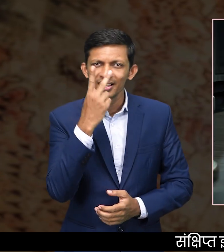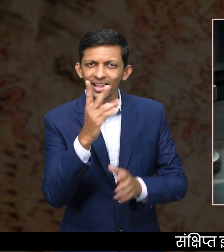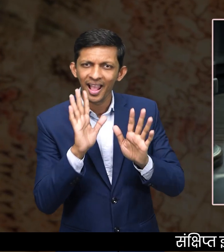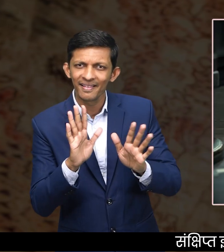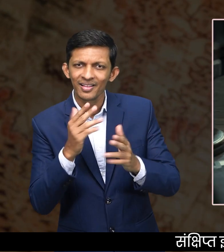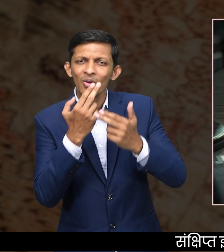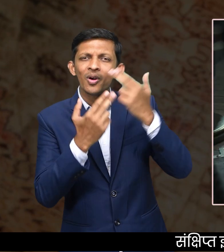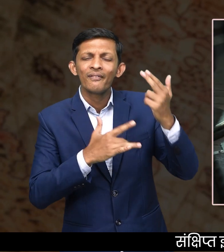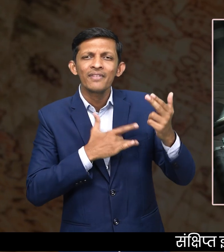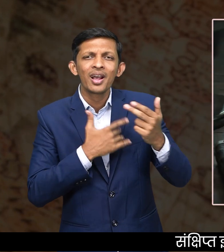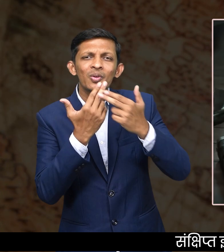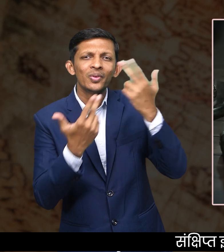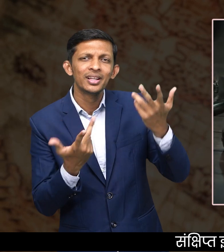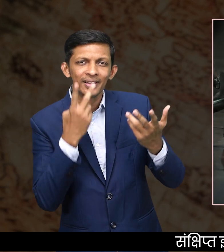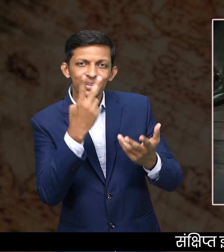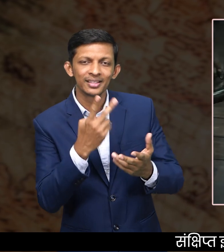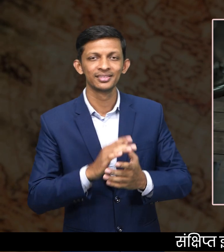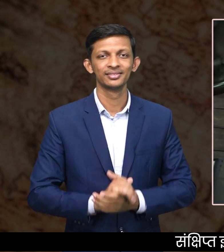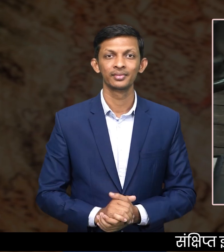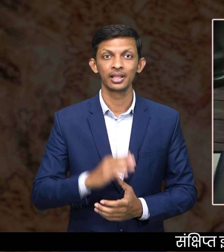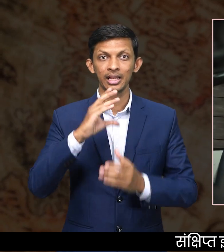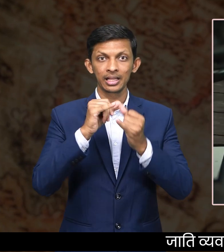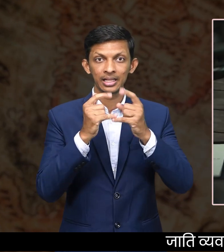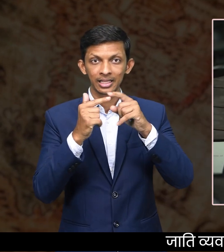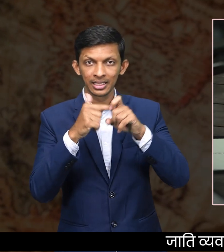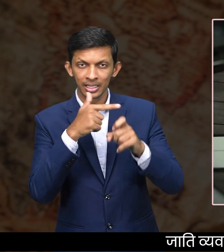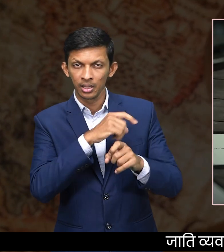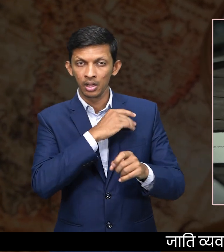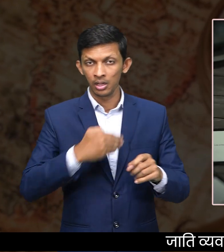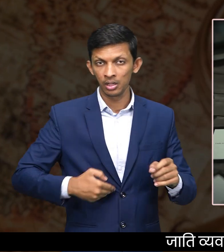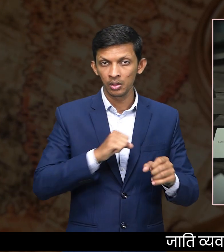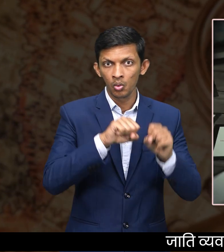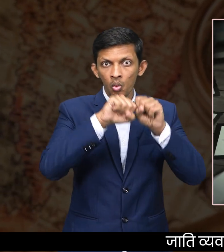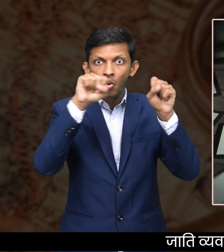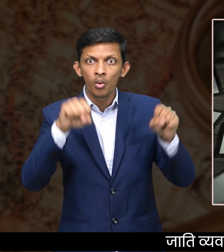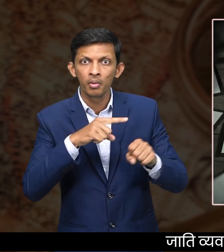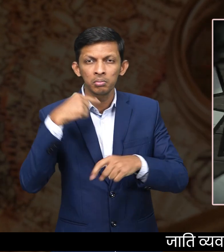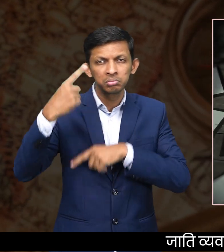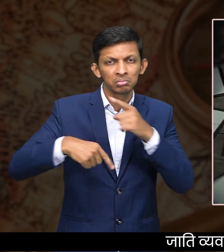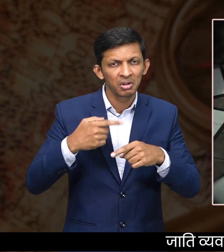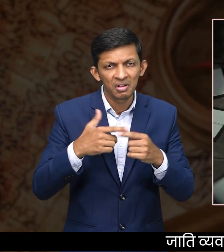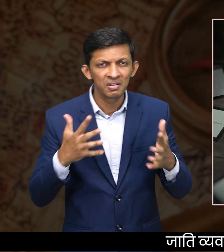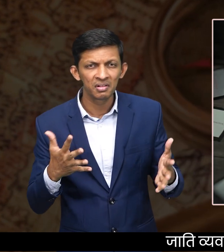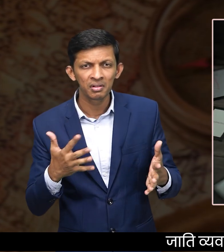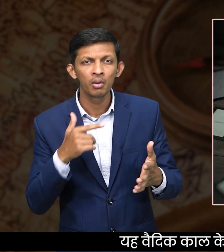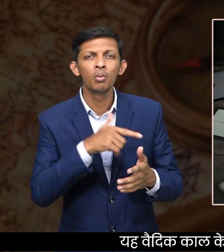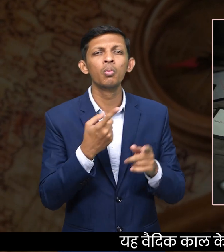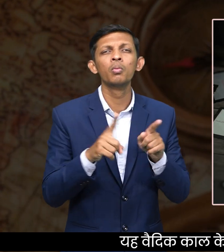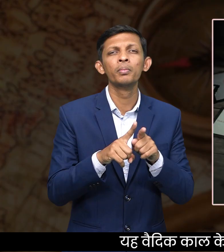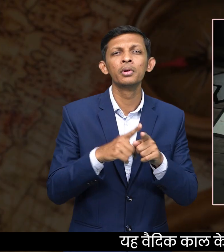संक्षिप्त इतिहास पर एक नज़र डालें। जाति व्यवस्था हमेशा से मौजूद नहीं थी। यह वैदिक काल